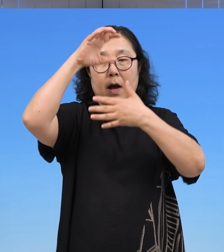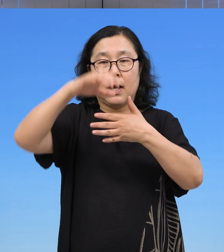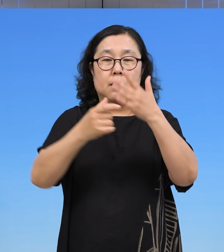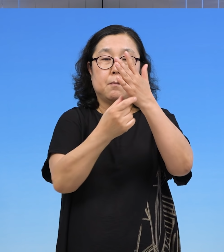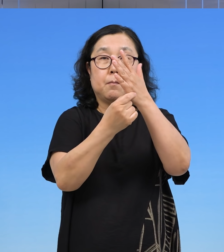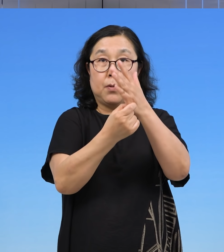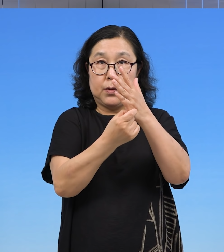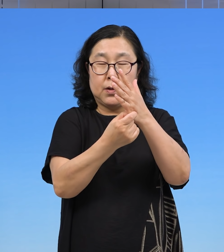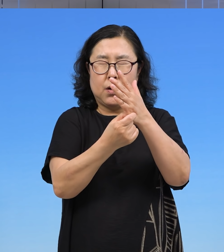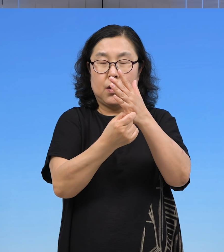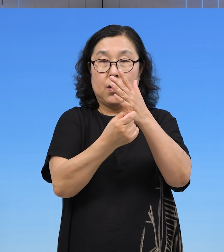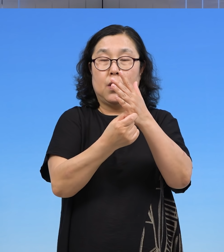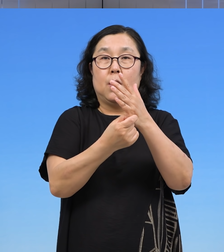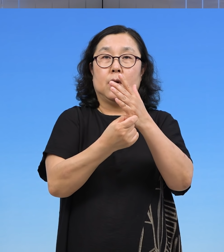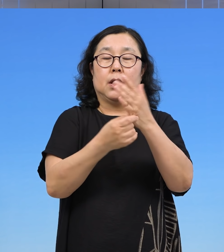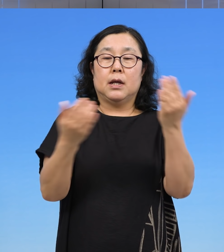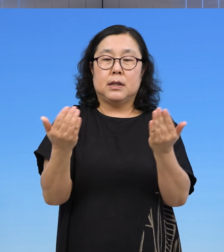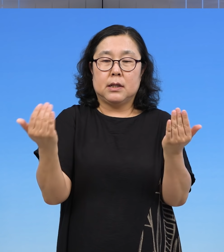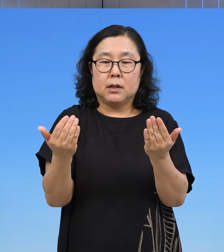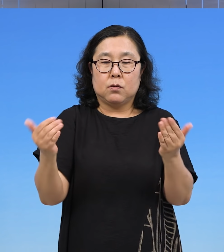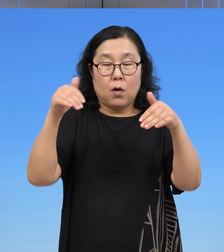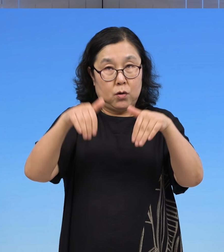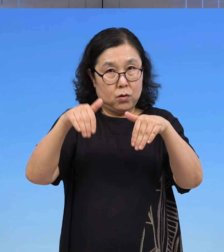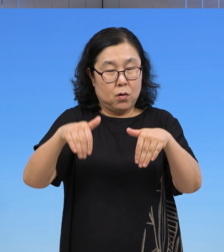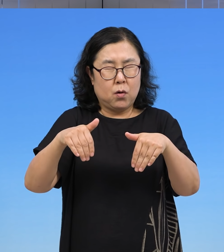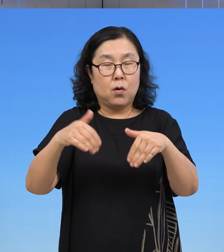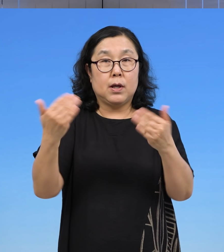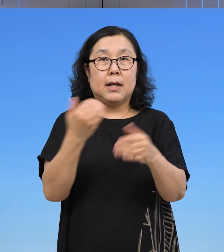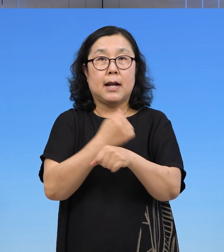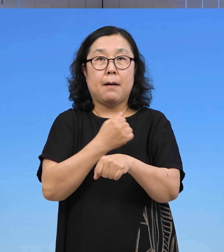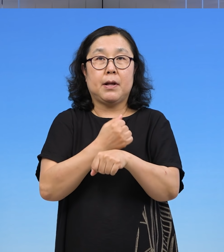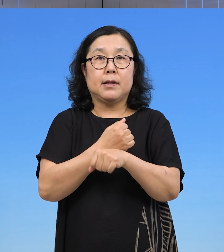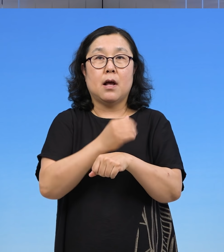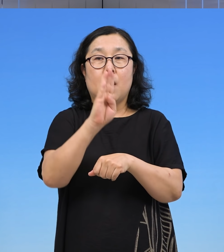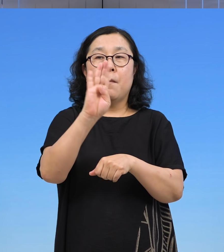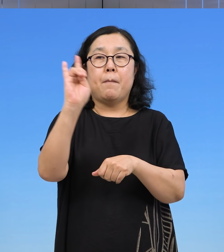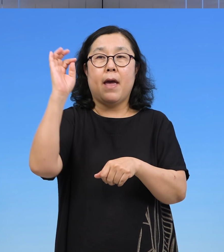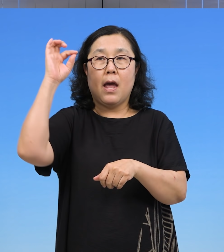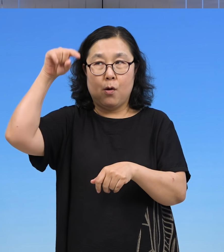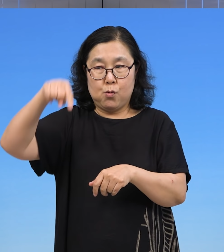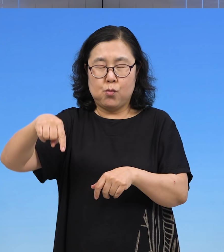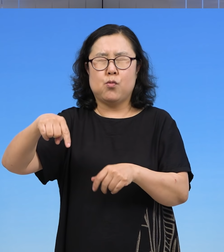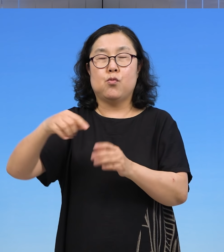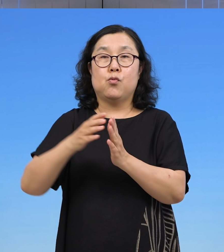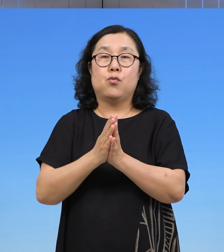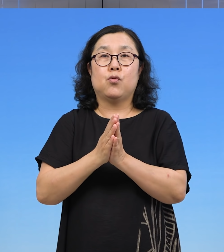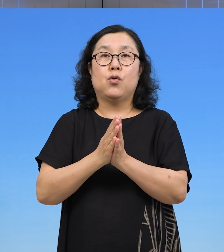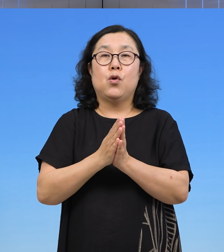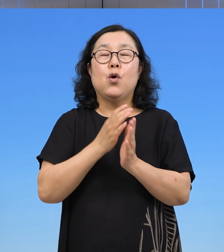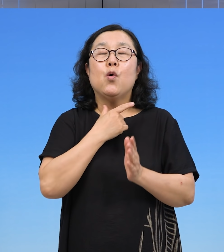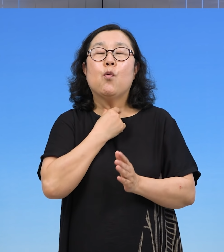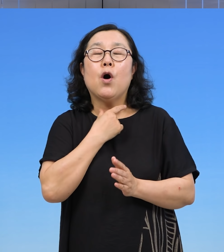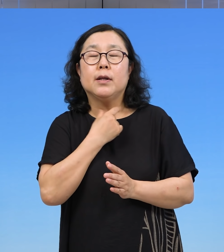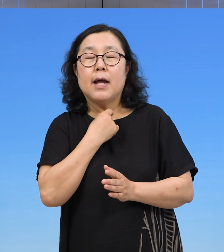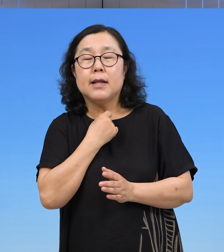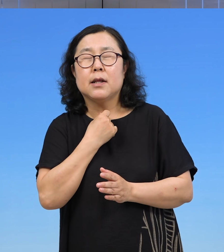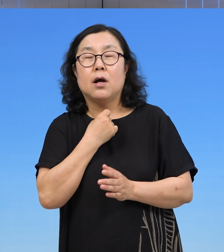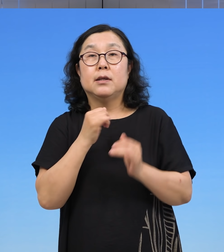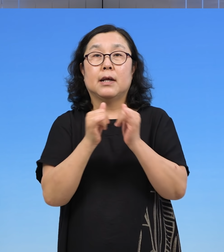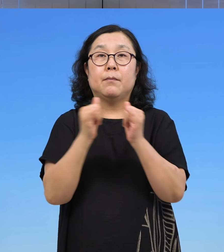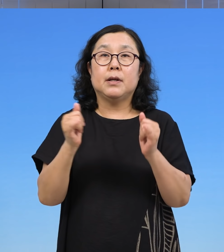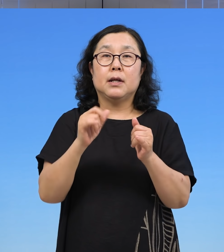직원으로 일하면서 그 배우의 꿈을 꾸면서 그 무명의 배우 시절에 너무나 유명한 배우가